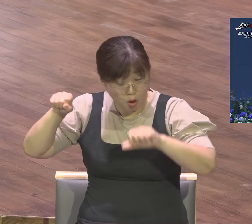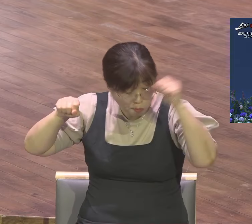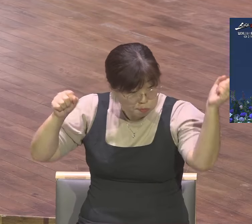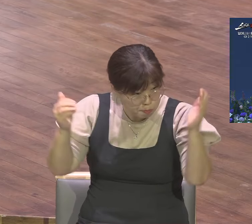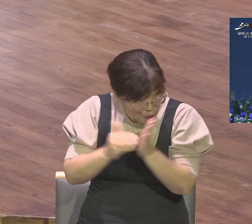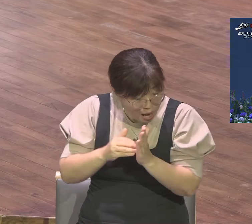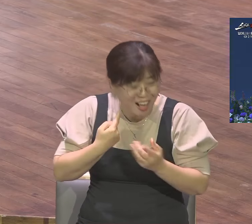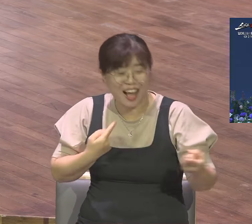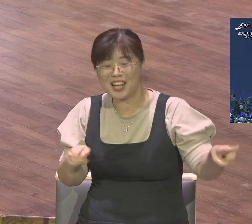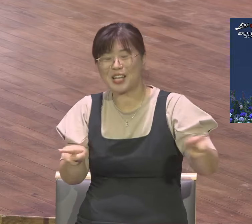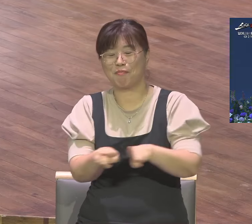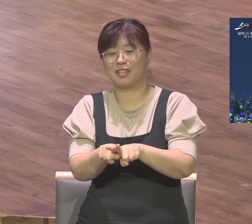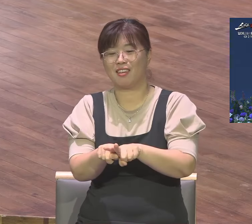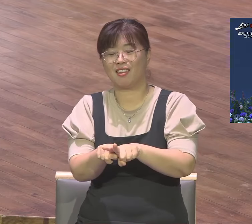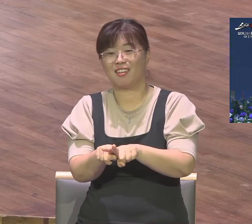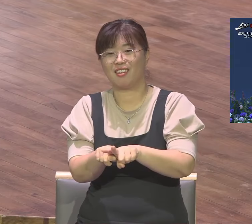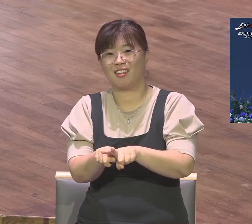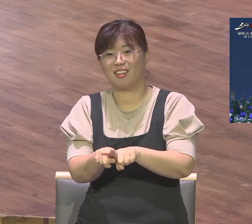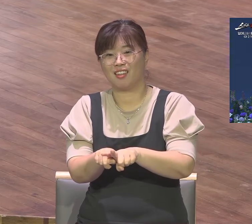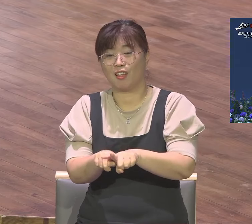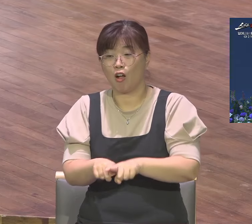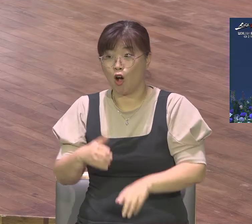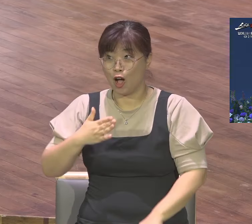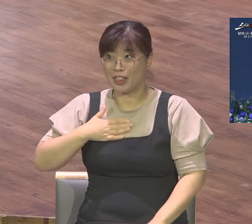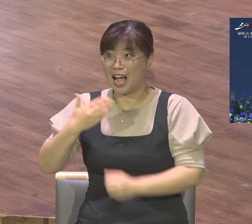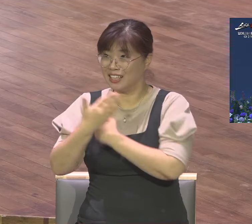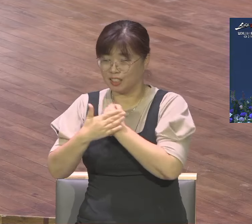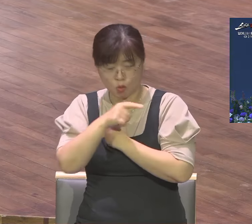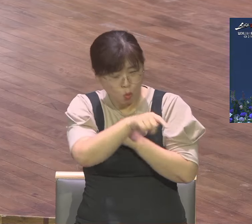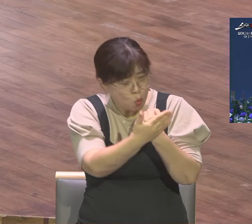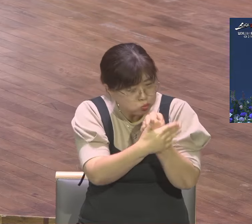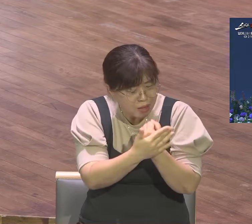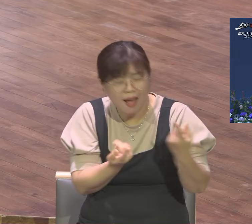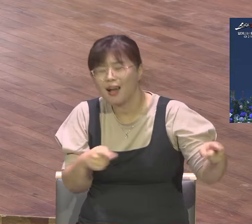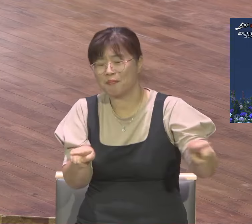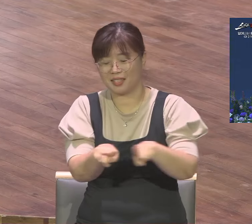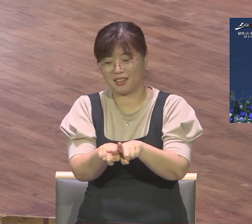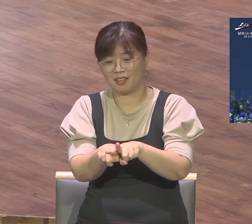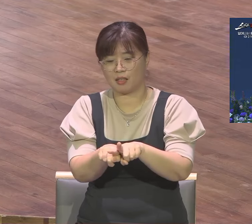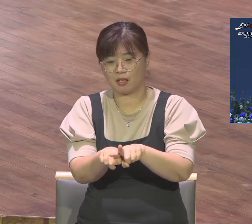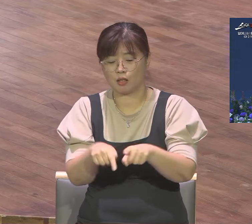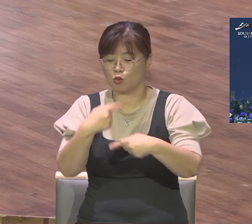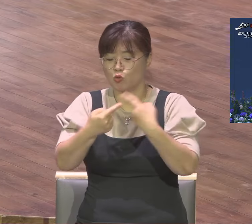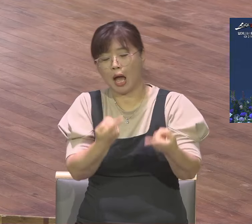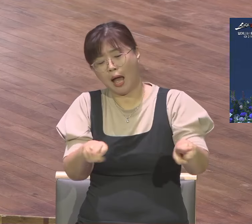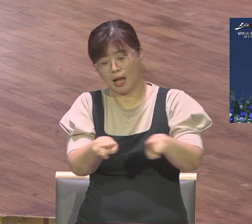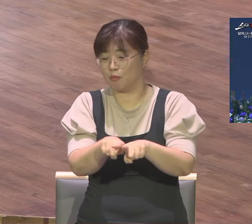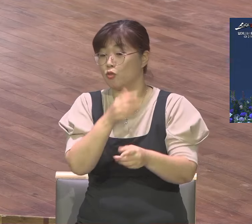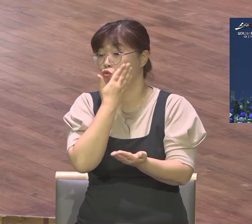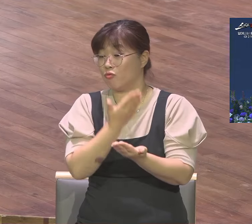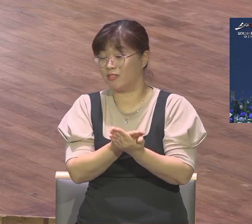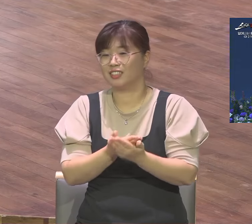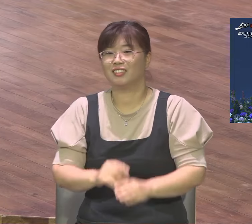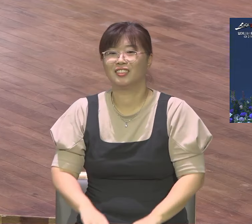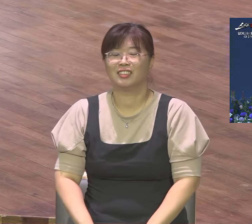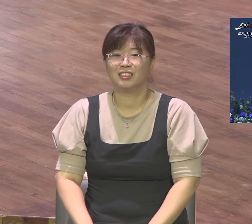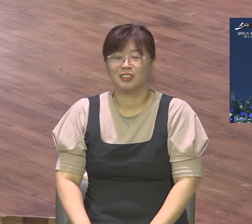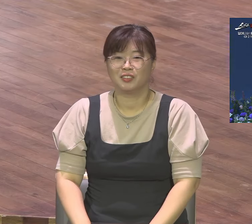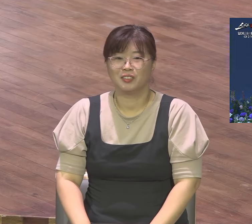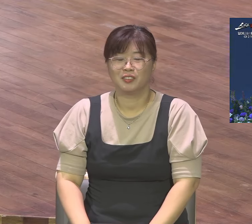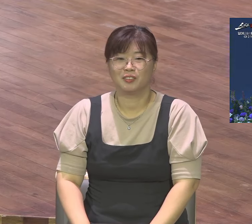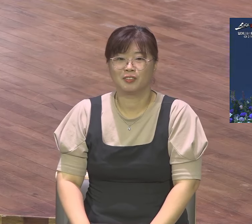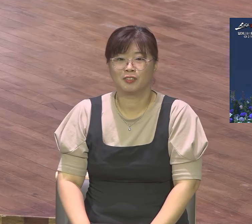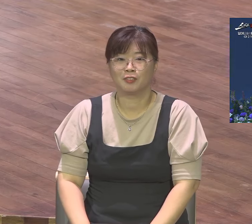이 함께 하는 이 맛을 봐야 돼요. 응? 이게 신앙생활의 출발점이에요. 모든 힘의